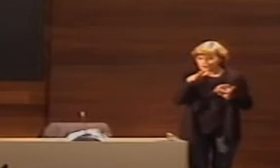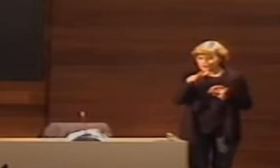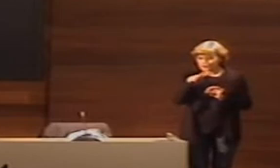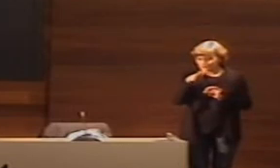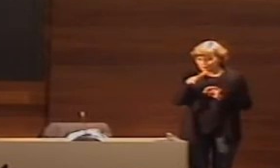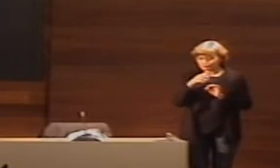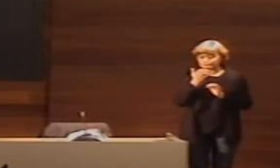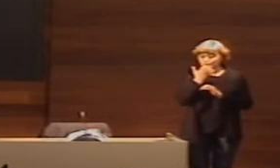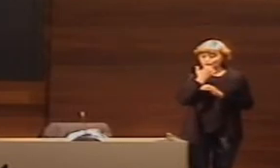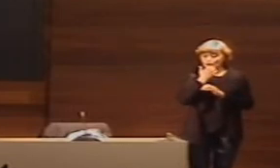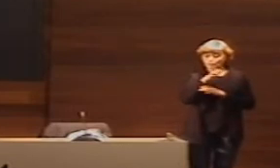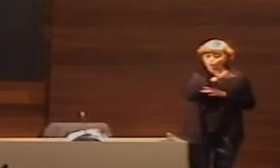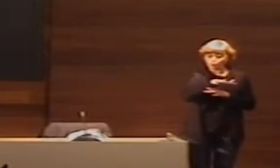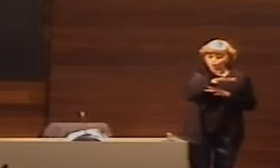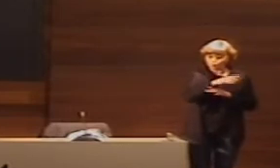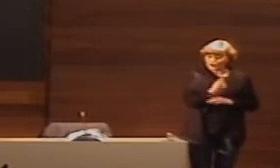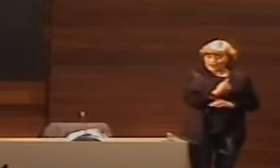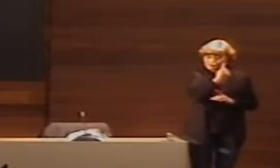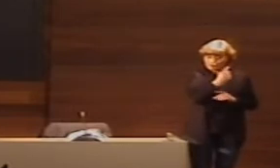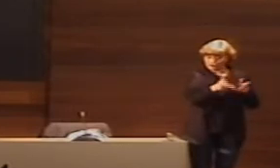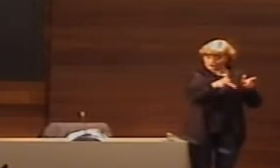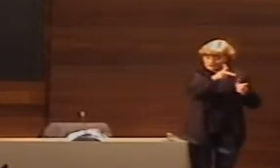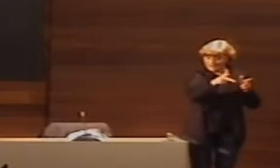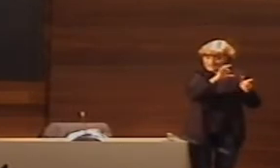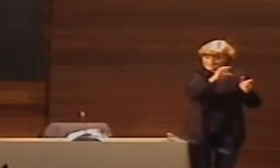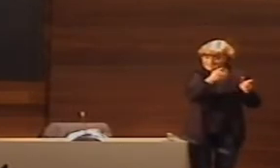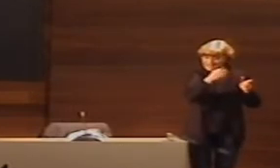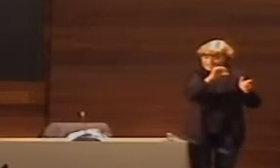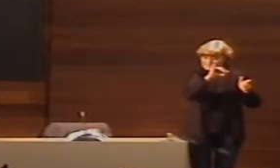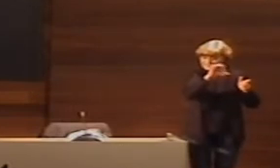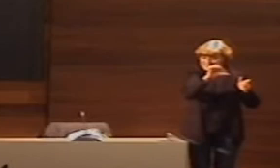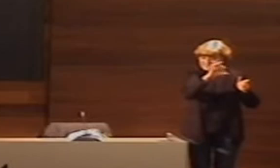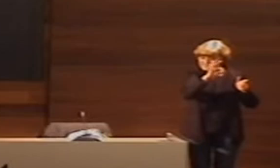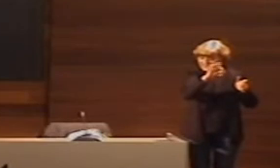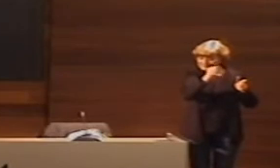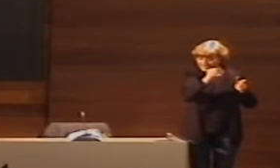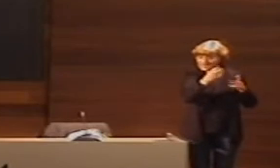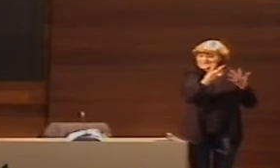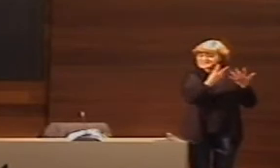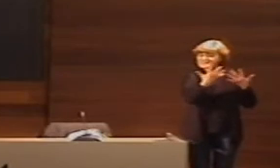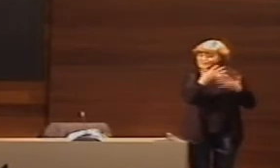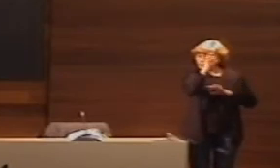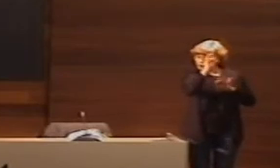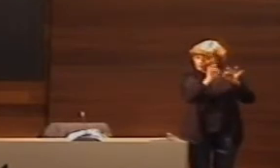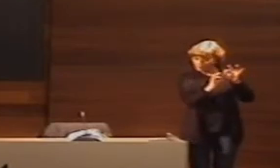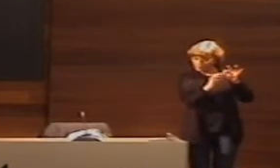acerca al 80%. En Sasieta es del 75%.